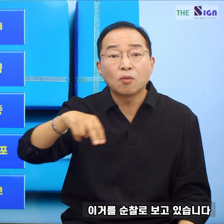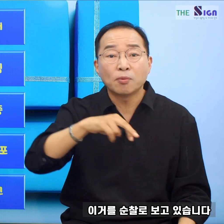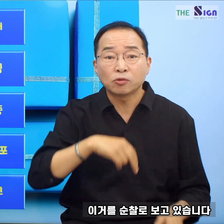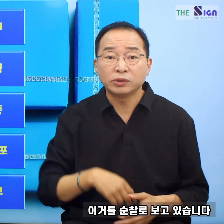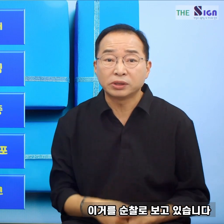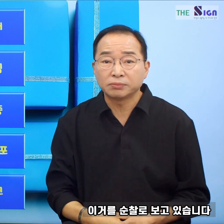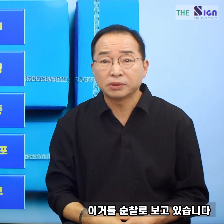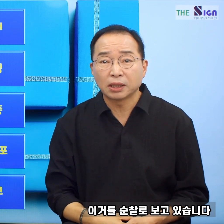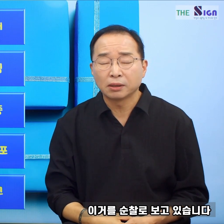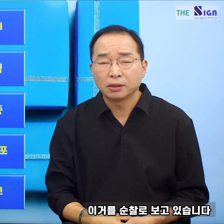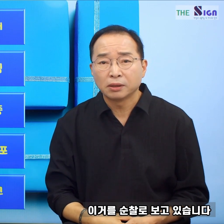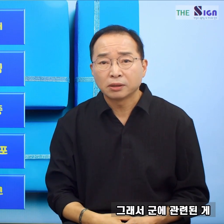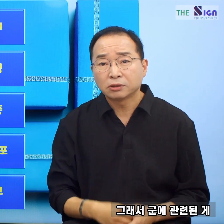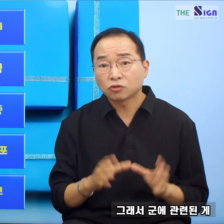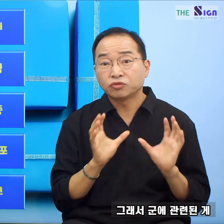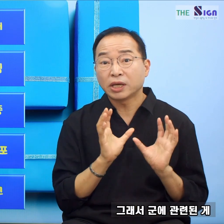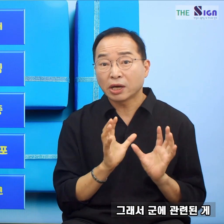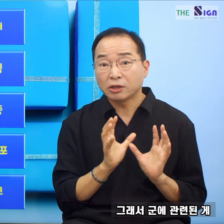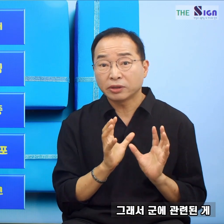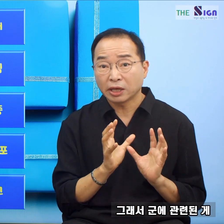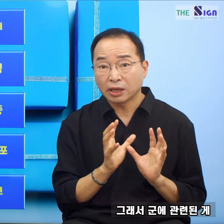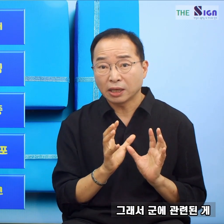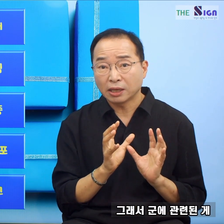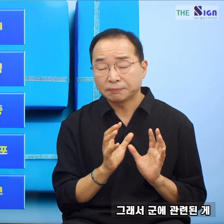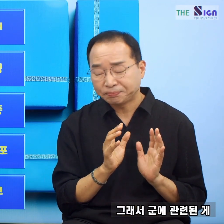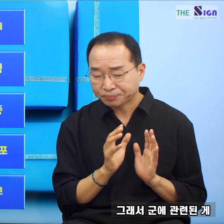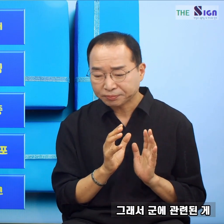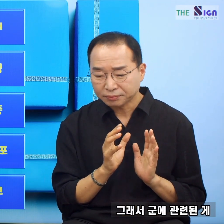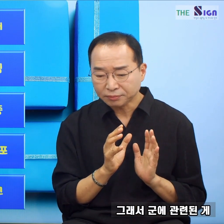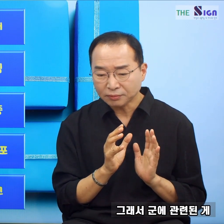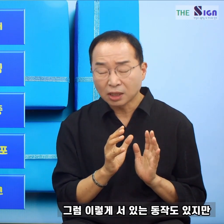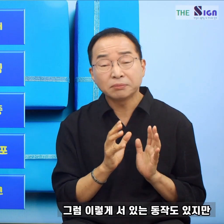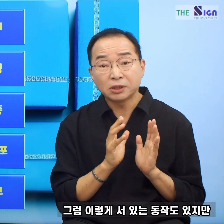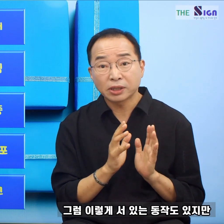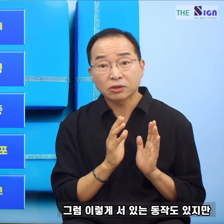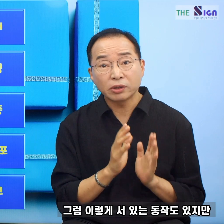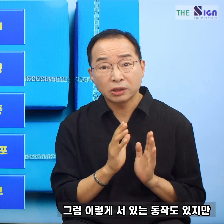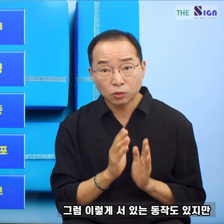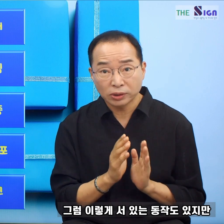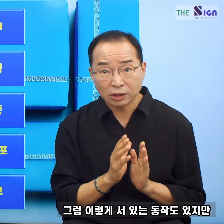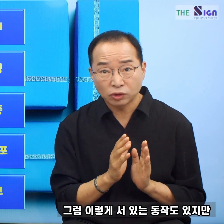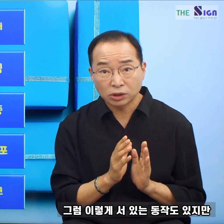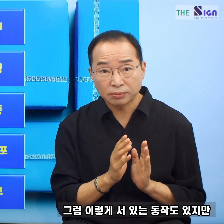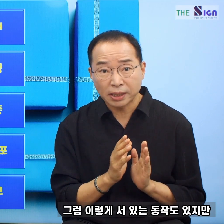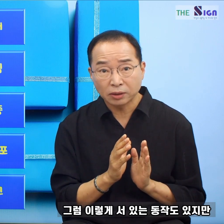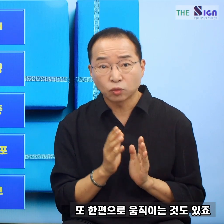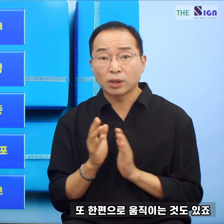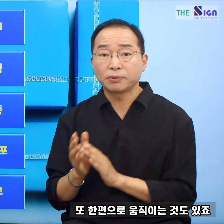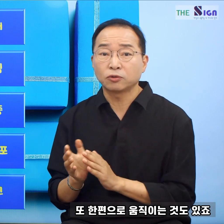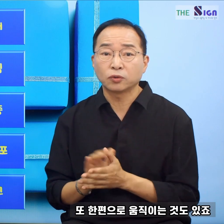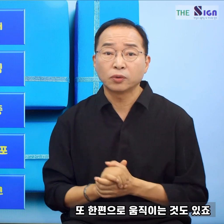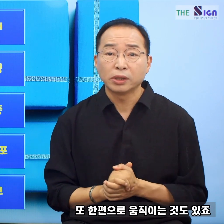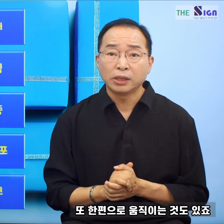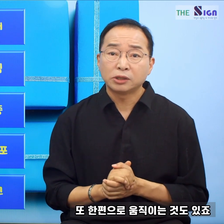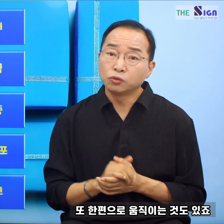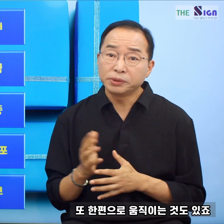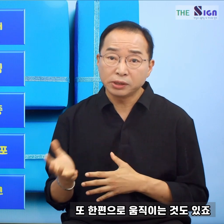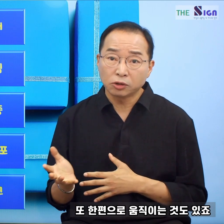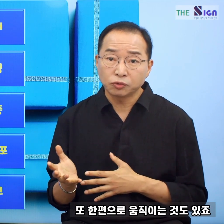보고 있습니다. 그래서 군에 관련된 게, 그럼 이렇게 서 있는 동작도 있지만 또 한편으로 이제 움직이는 것도